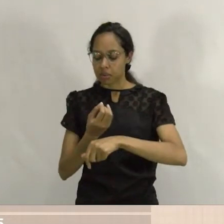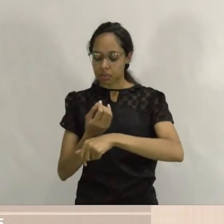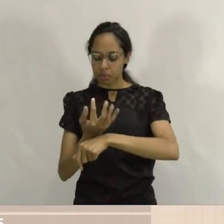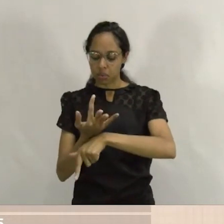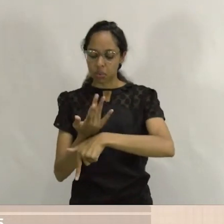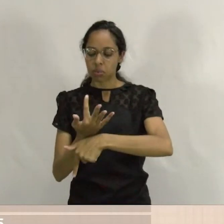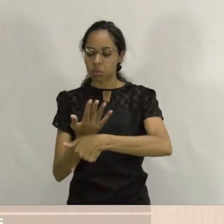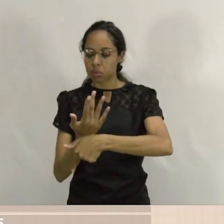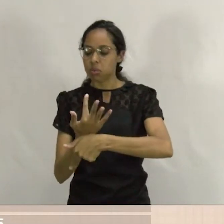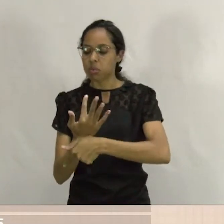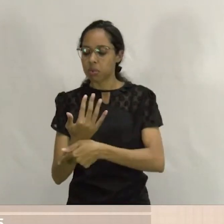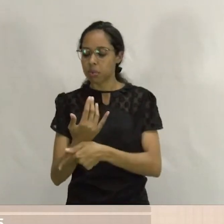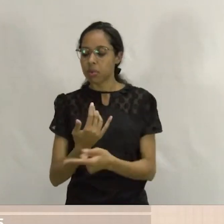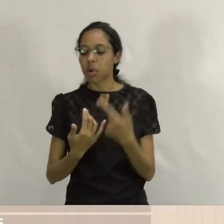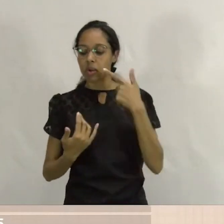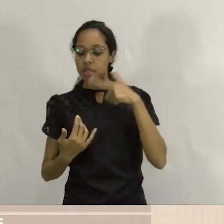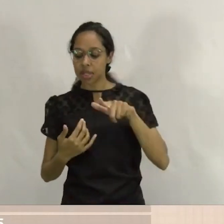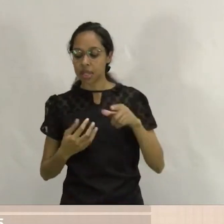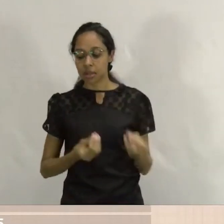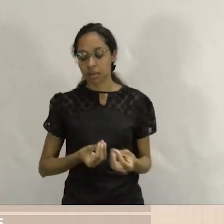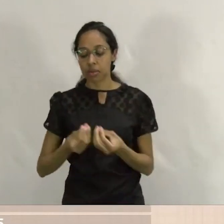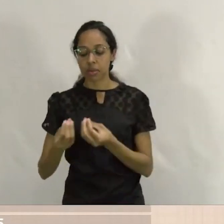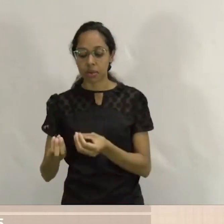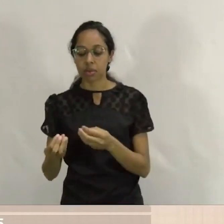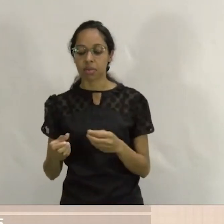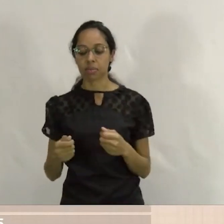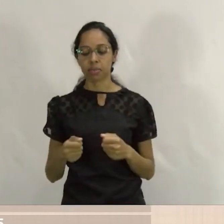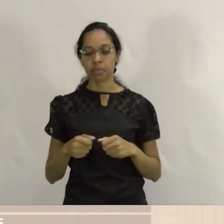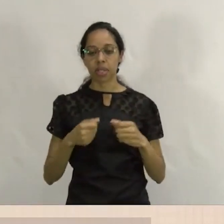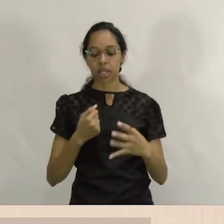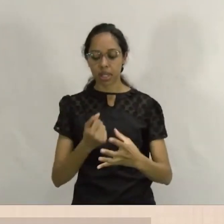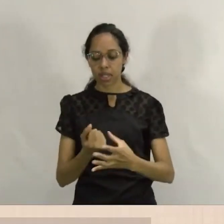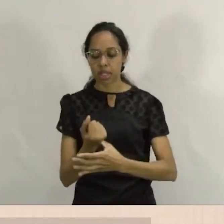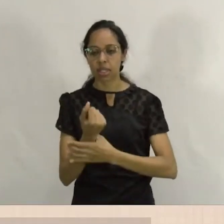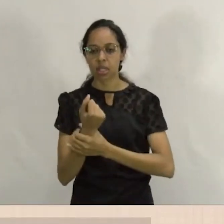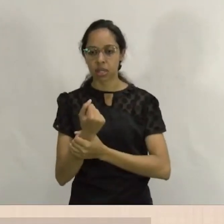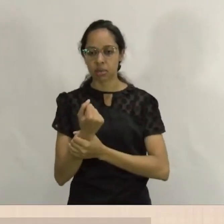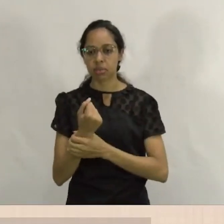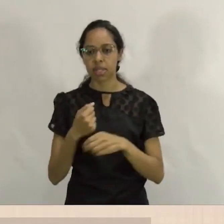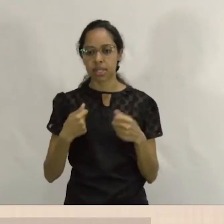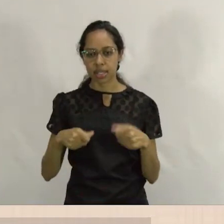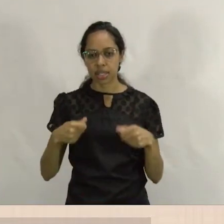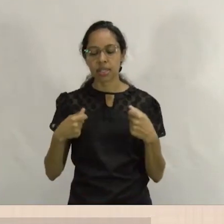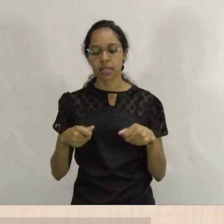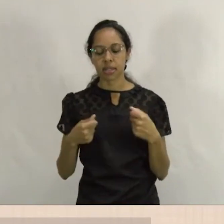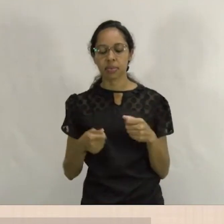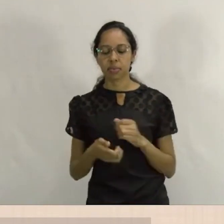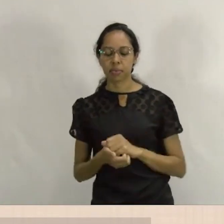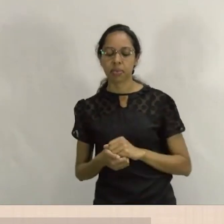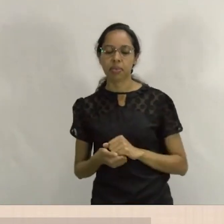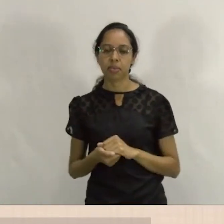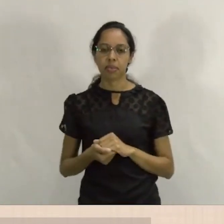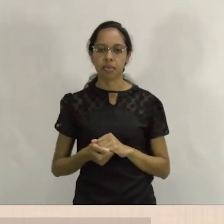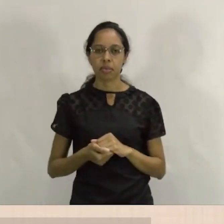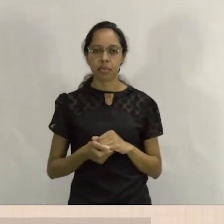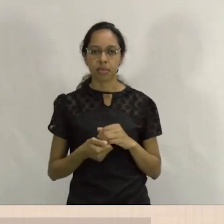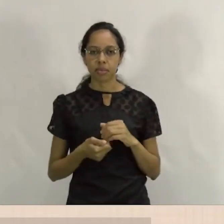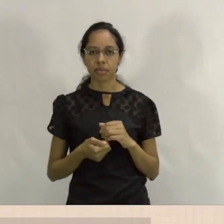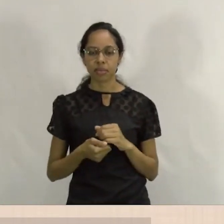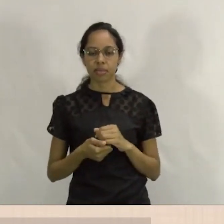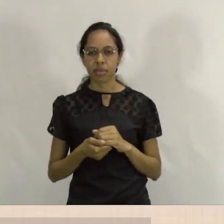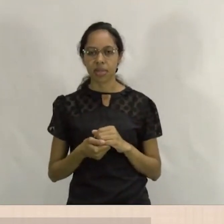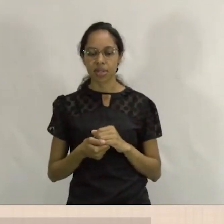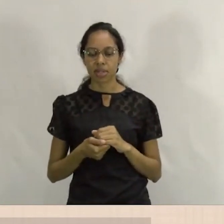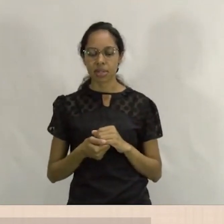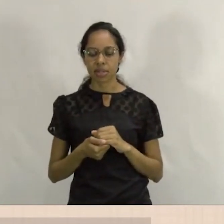não te arrependas. Tens contudo a teu favor que odeias as obras dos nicolaítas, as quais eu também